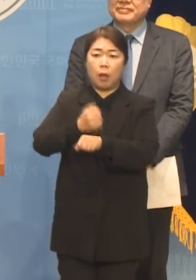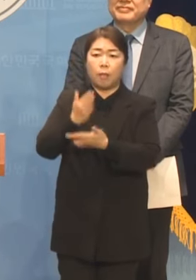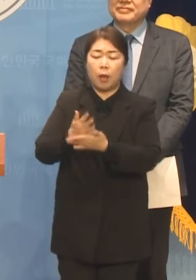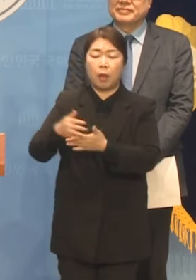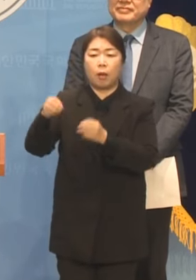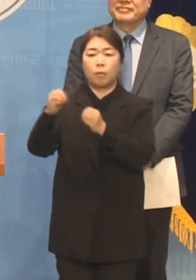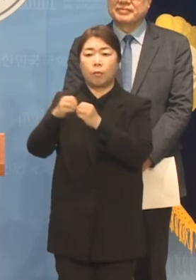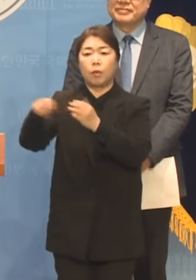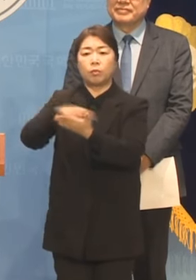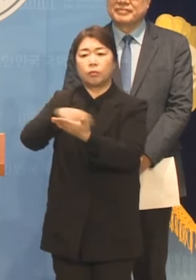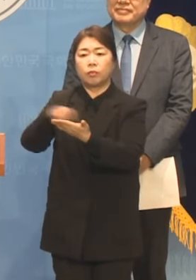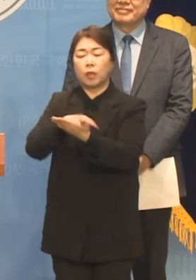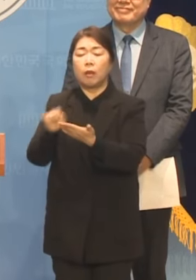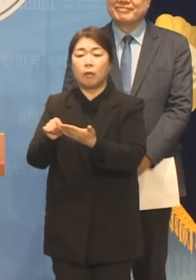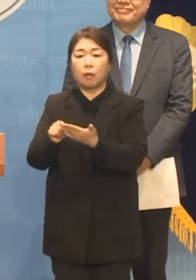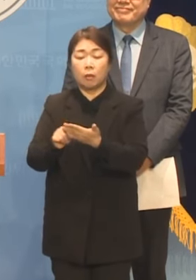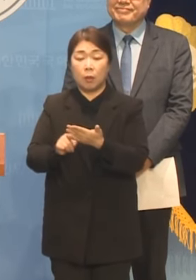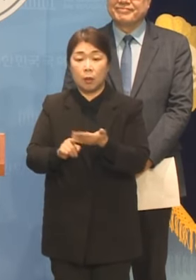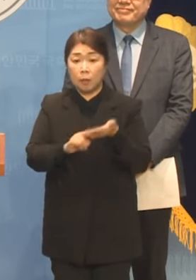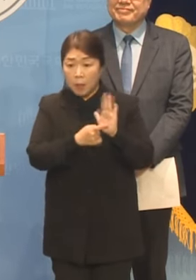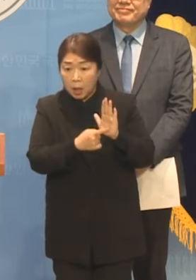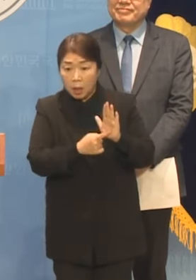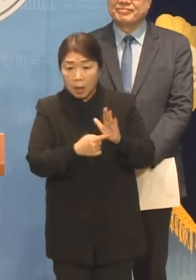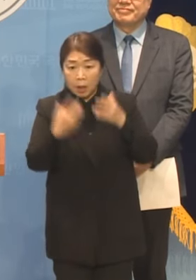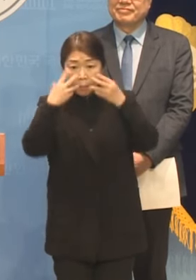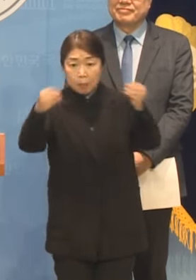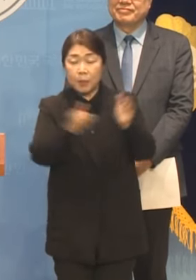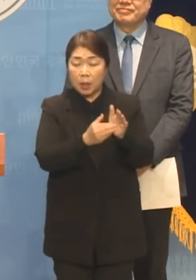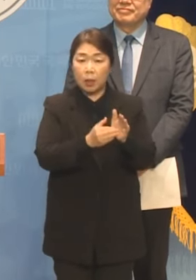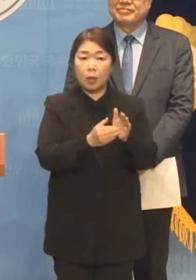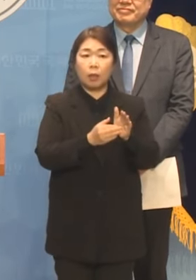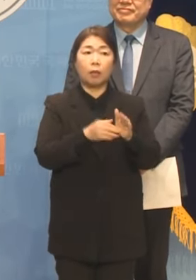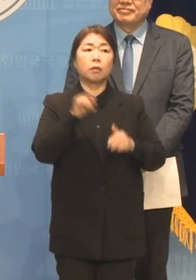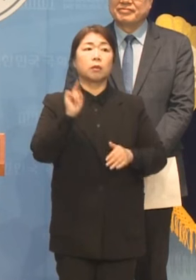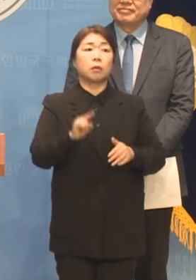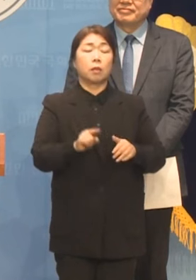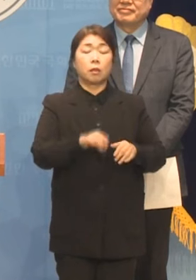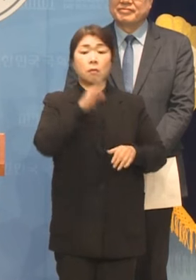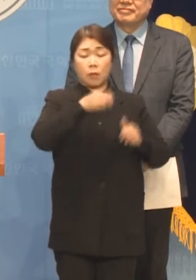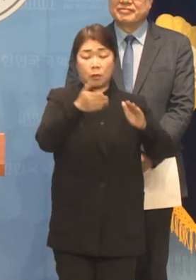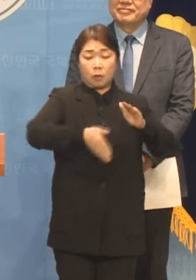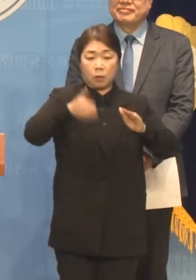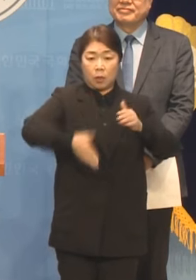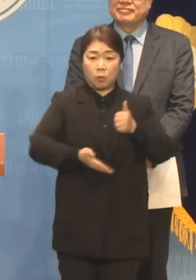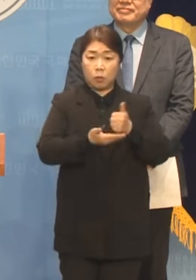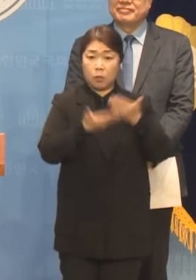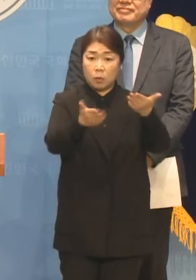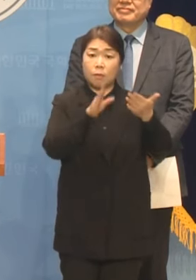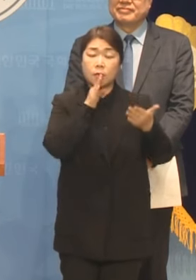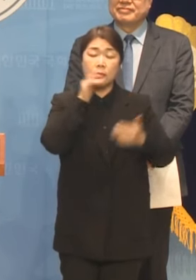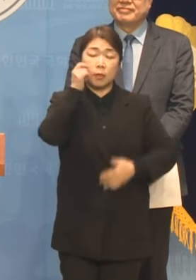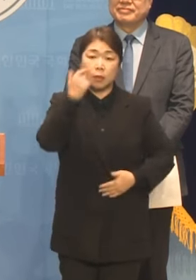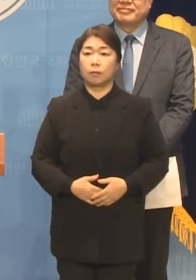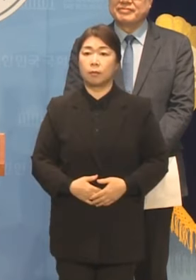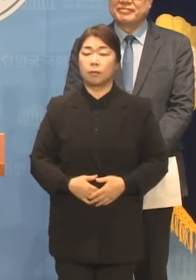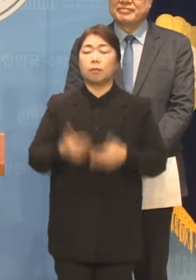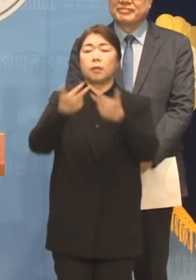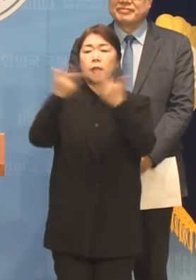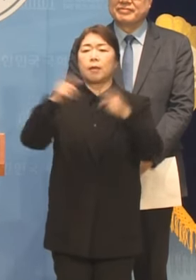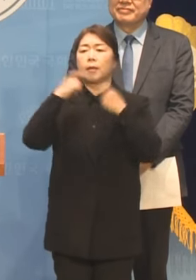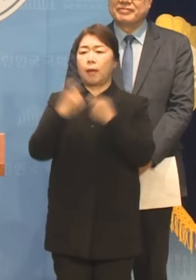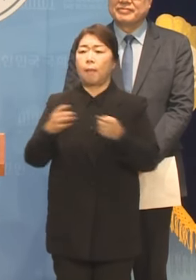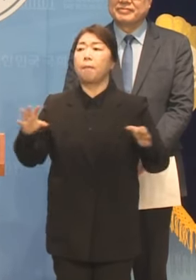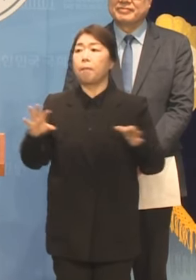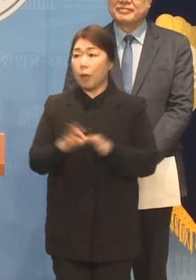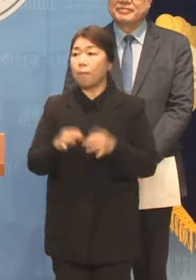협의한 핸드폰 메시지가 공개됐습니다 이게 어떻게 시스템 공천 있니까 이재명 대표 개인의 사천이 두고